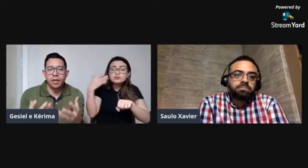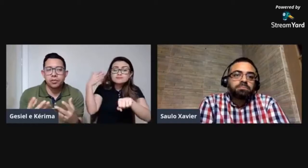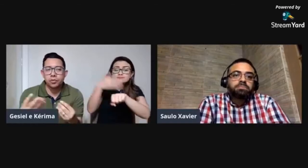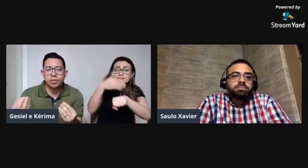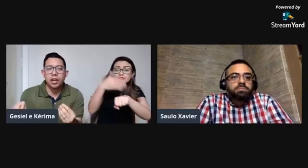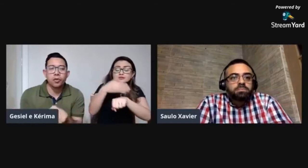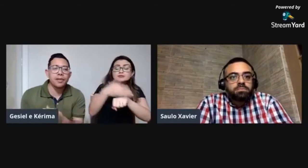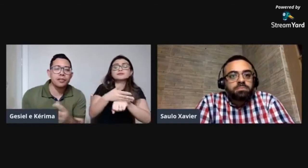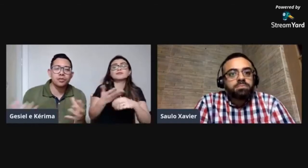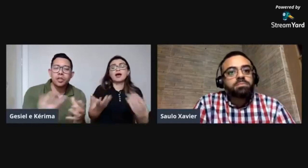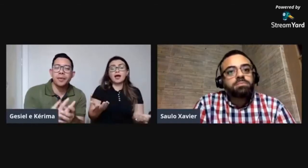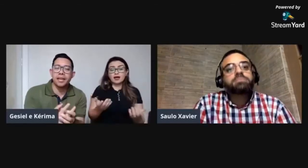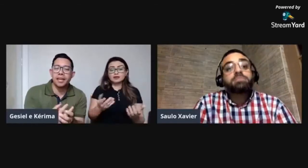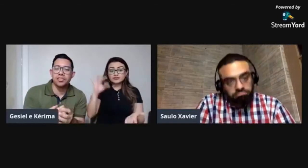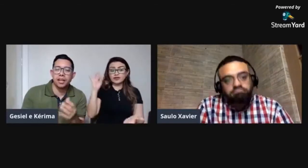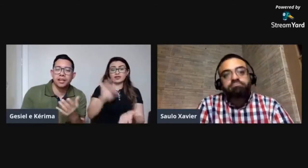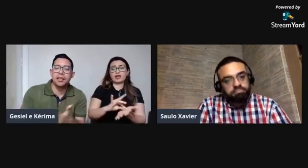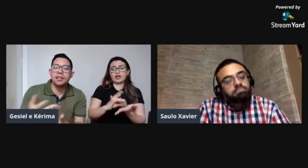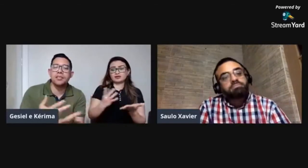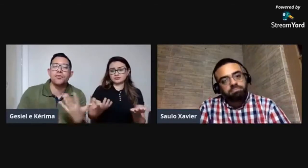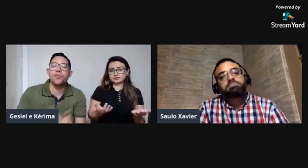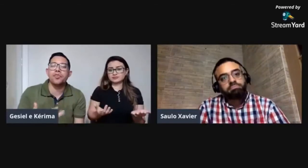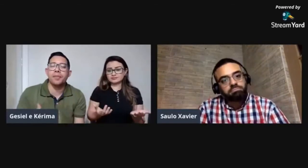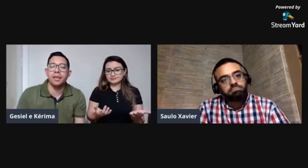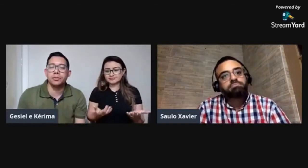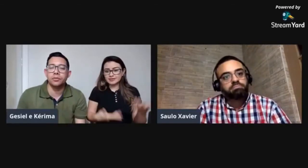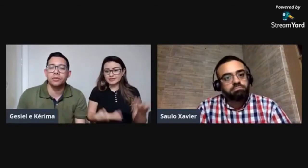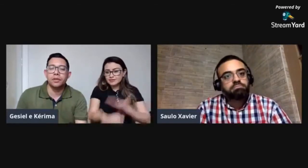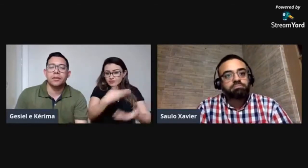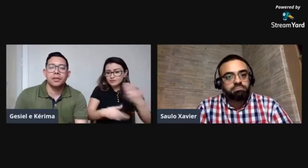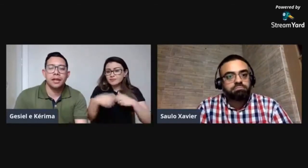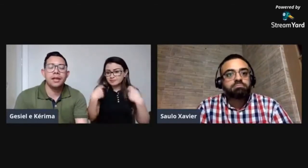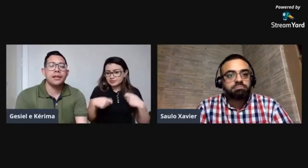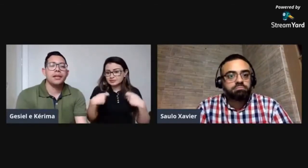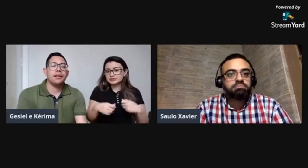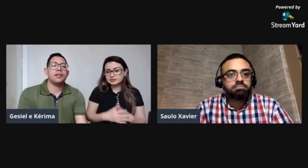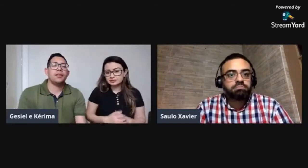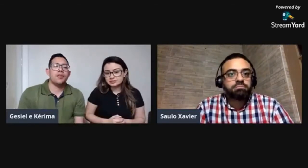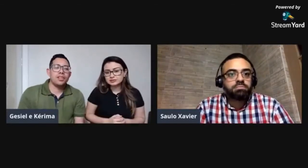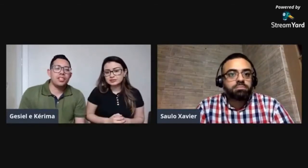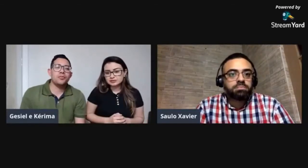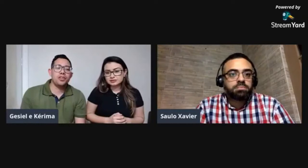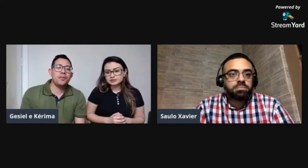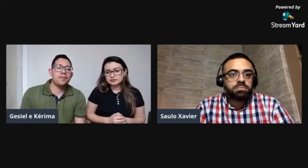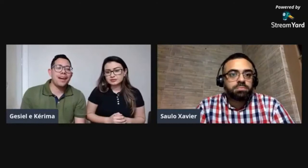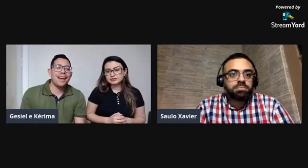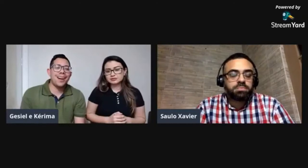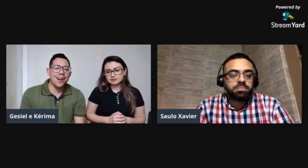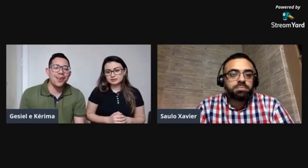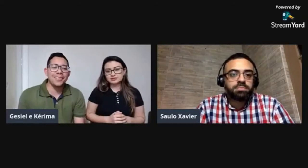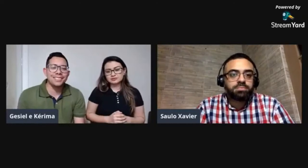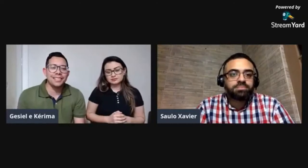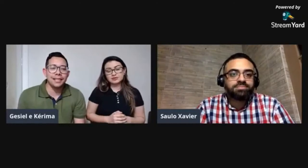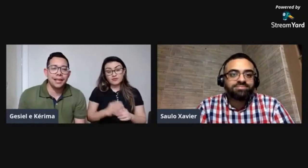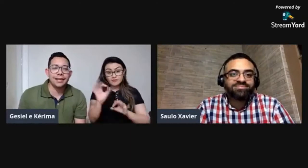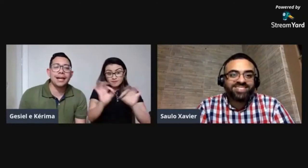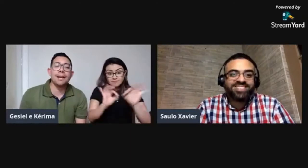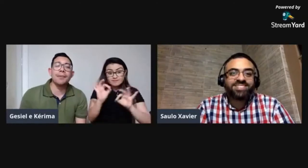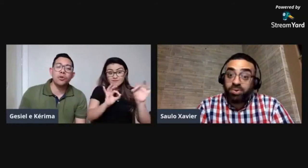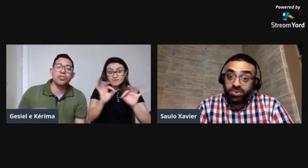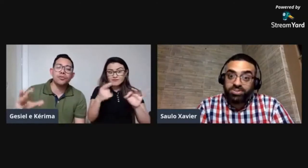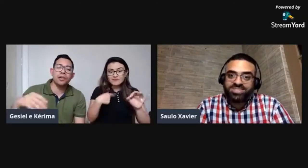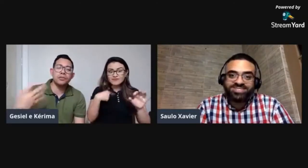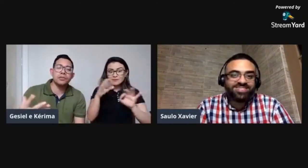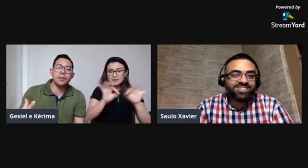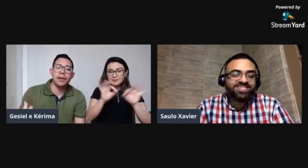para a comunidade surda e a comunidade surda para a igreja, né? Ter esse envolvimento, né? Então, eu acho que a gente pode preparar algo assim, né? Que